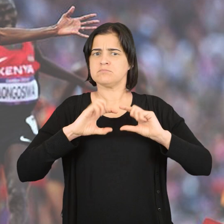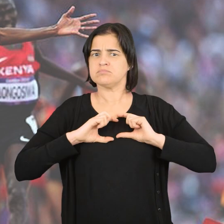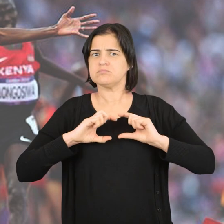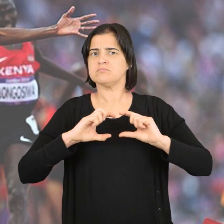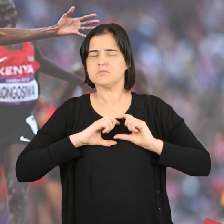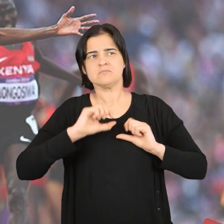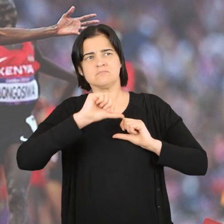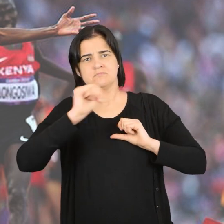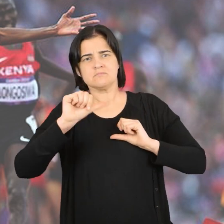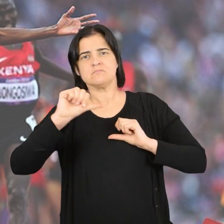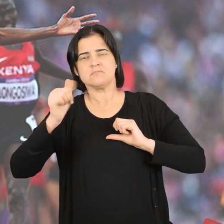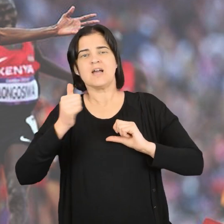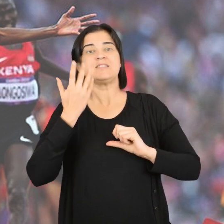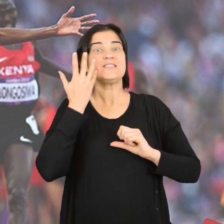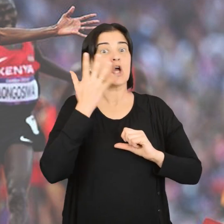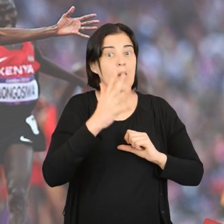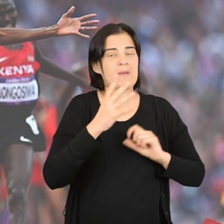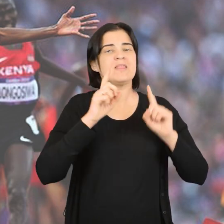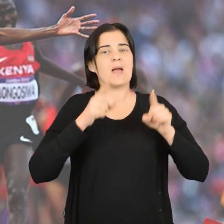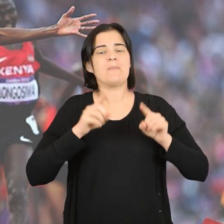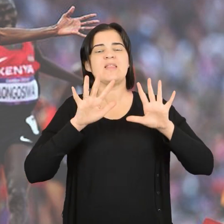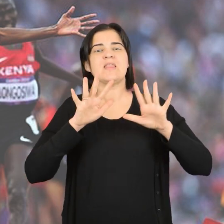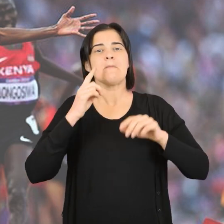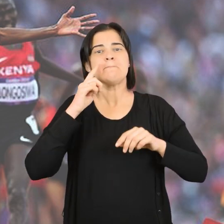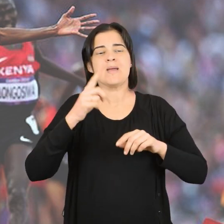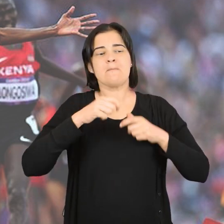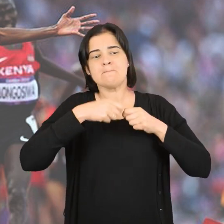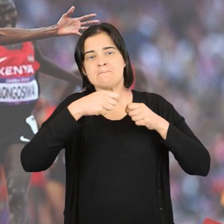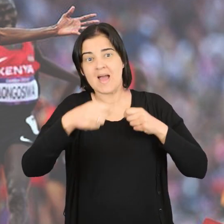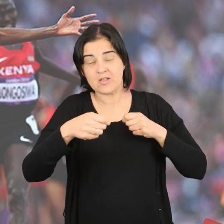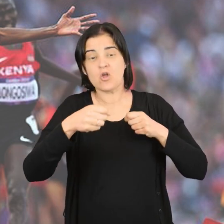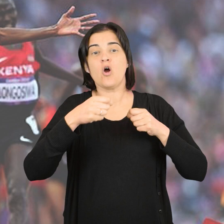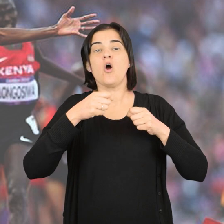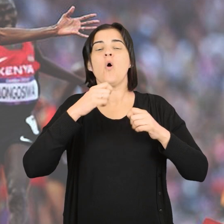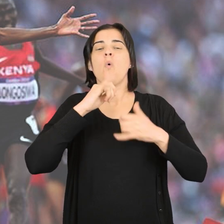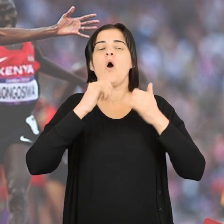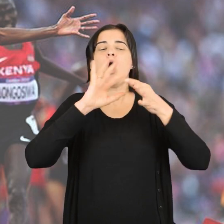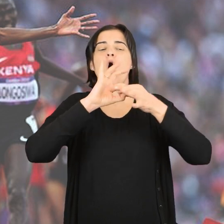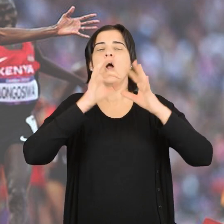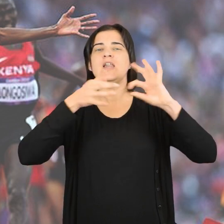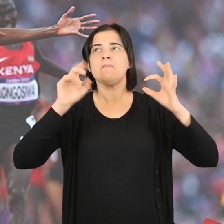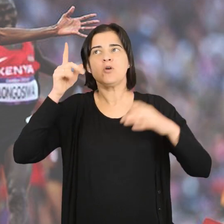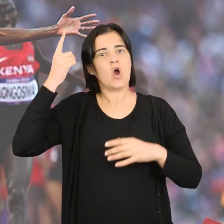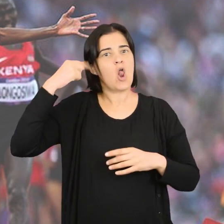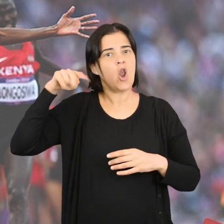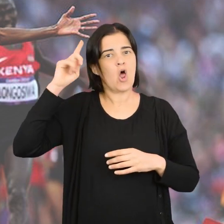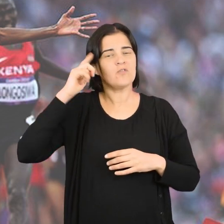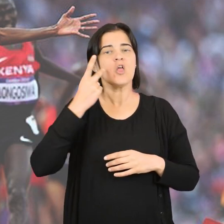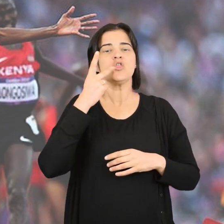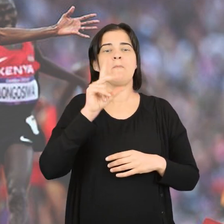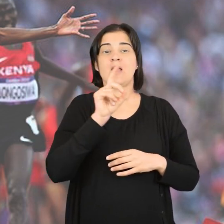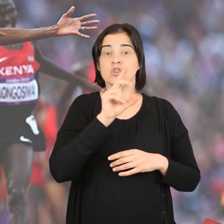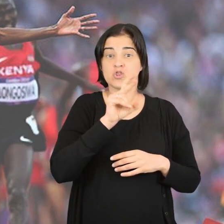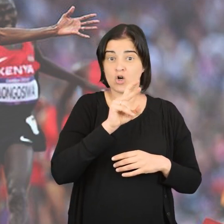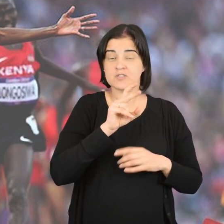brillantes consiguiendo medallas de oro en los 5.000 Y 10.000 metros en